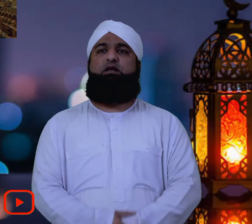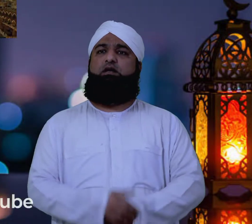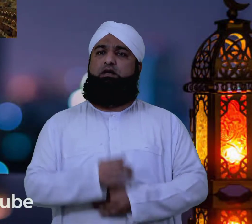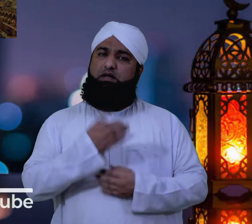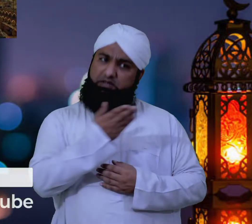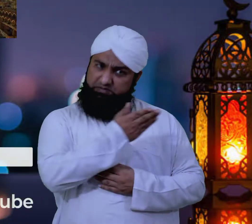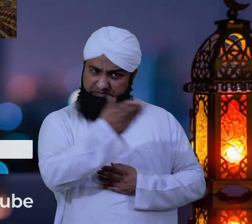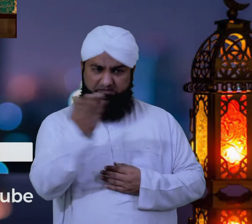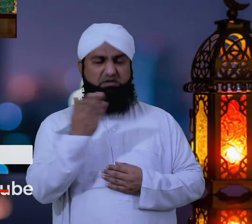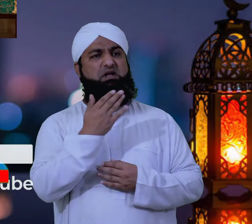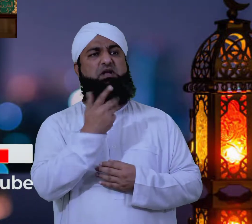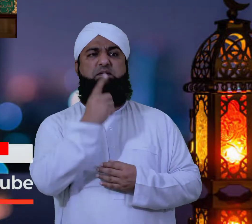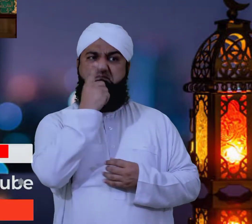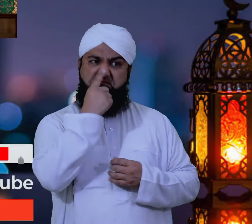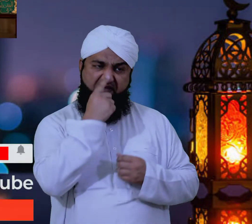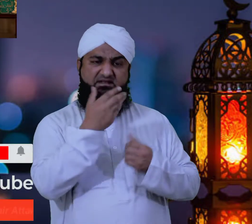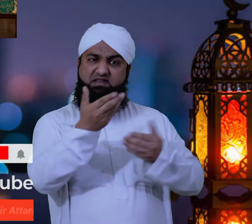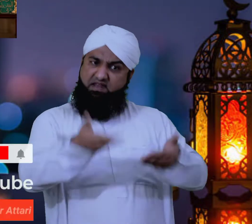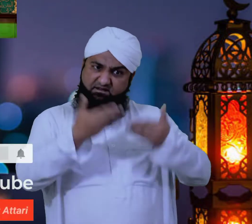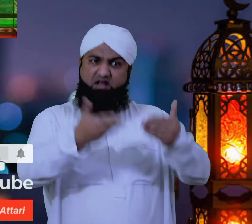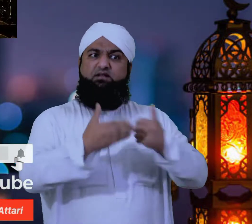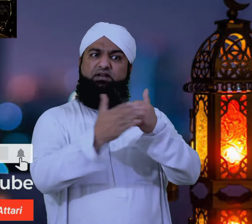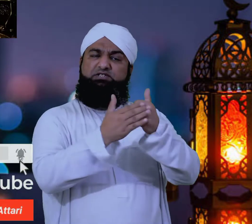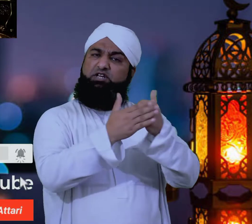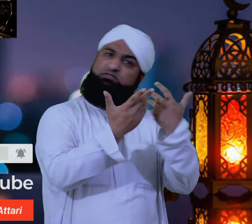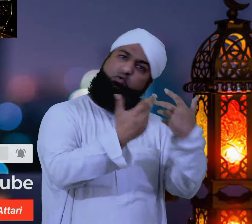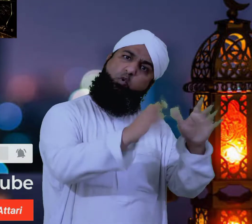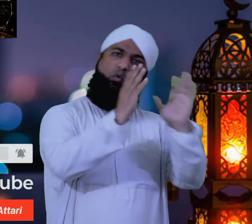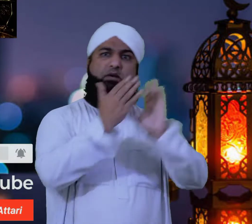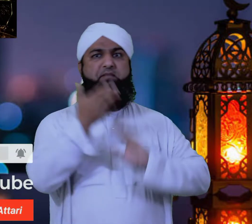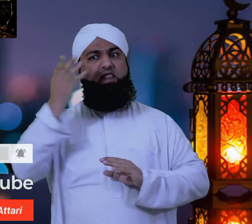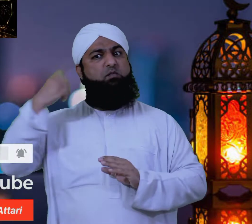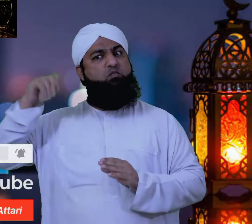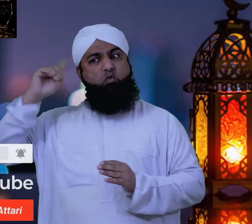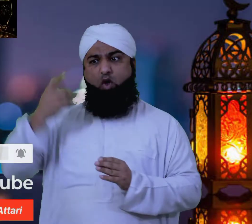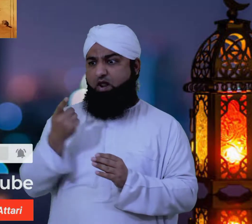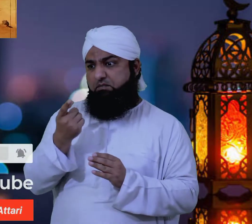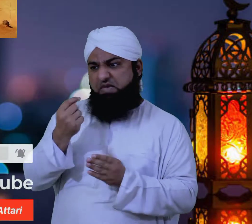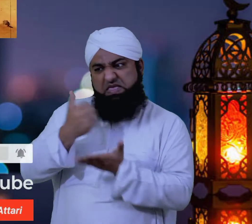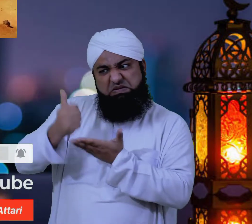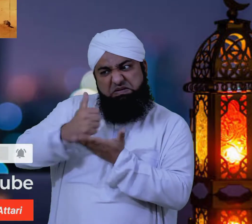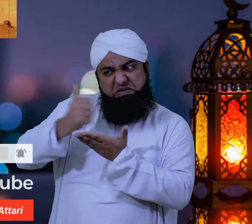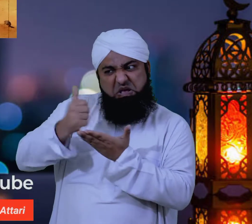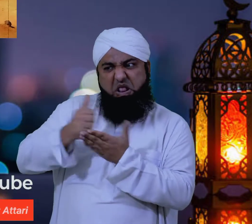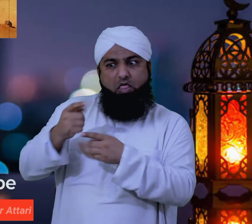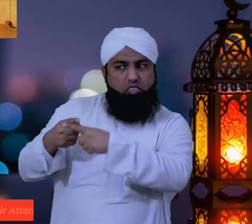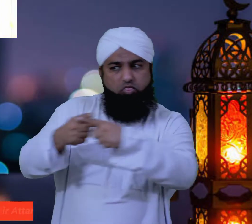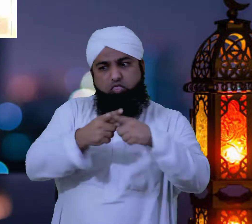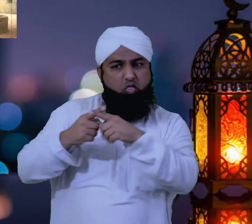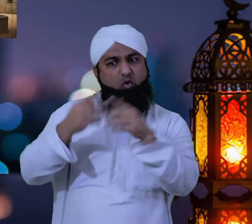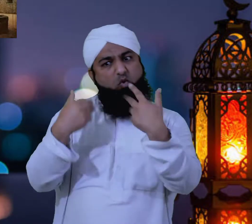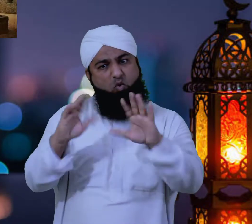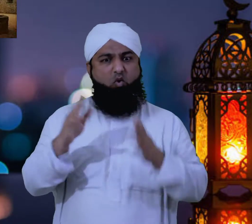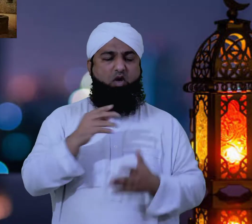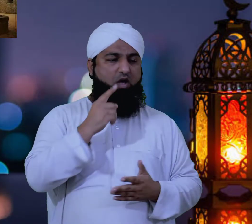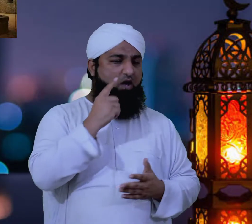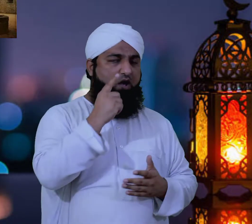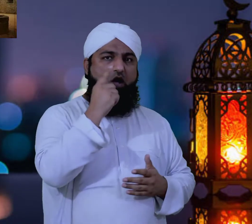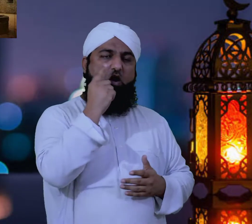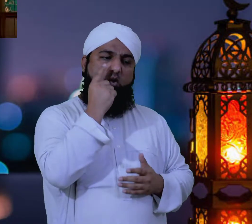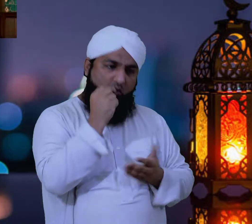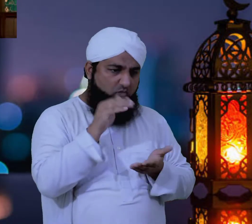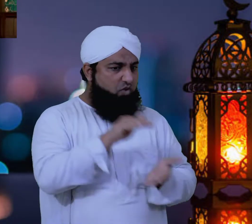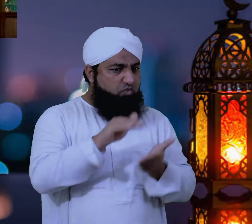تمہاری بیویاں نئی شادیاں کر چکی، تمہارے مال تقسیم ہو چکے اور اولاد یتیموں میں شامل